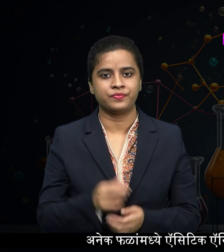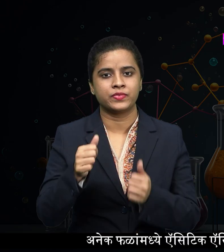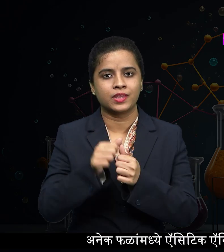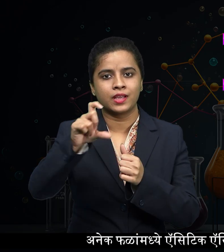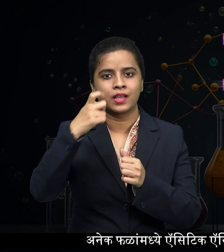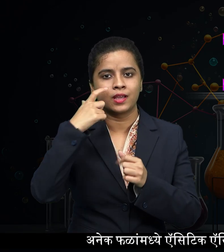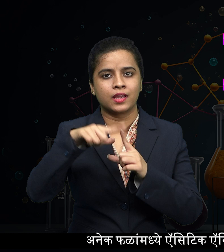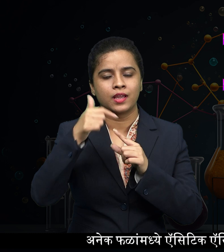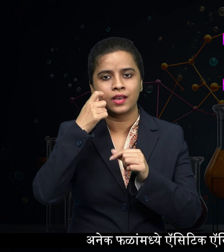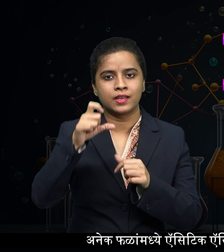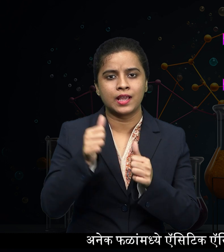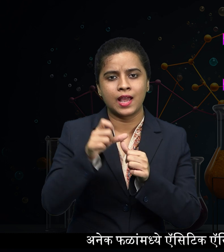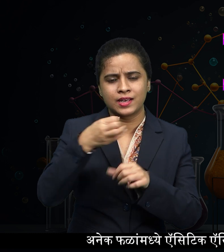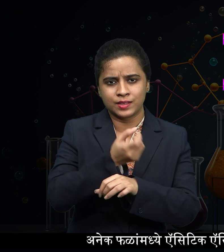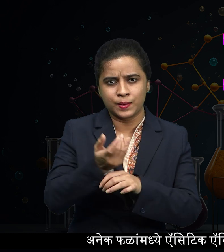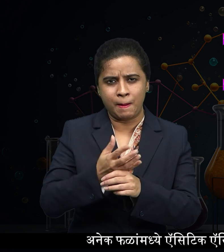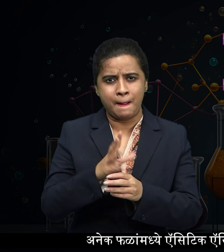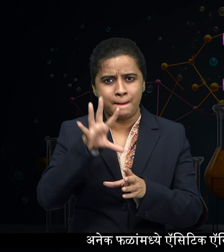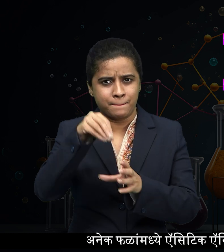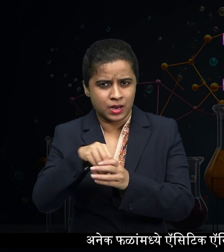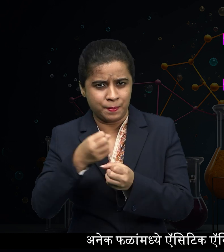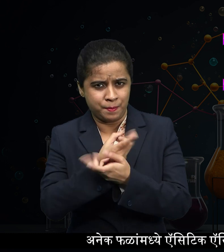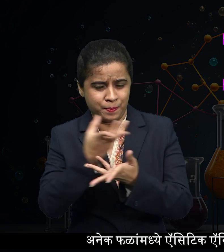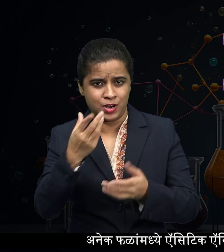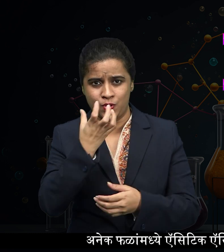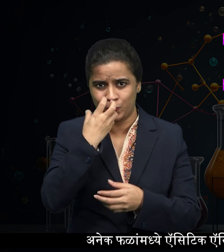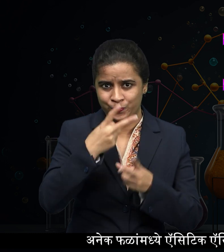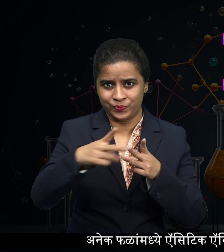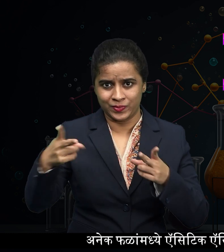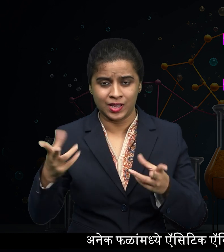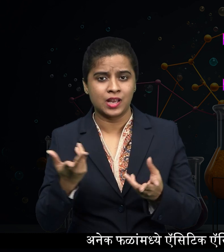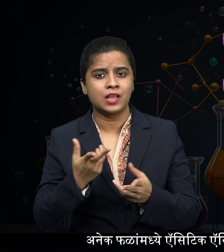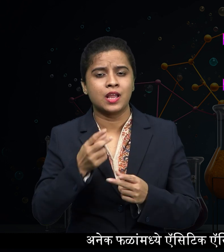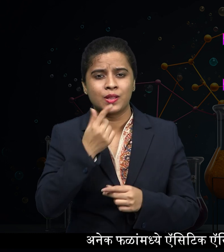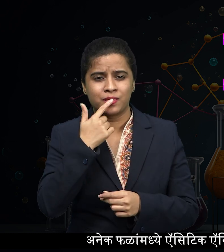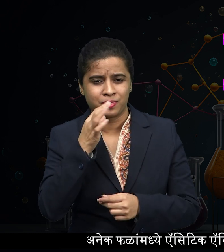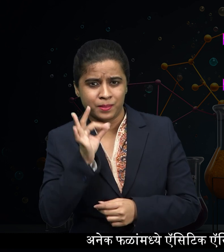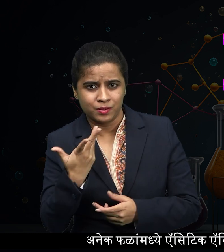अनेक फळांमध्ये ॲसिटिक ॲसिड असते आणि ते त्या फळांना आंबट चव देते।